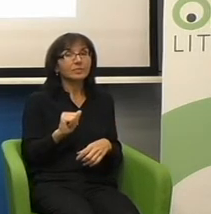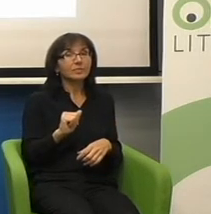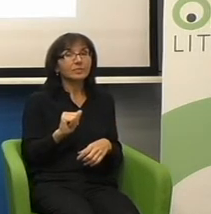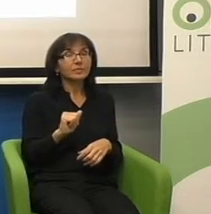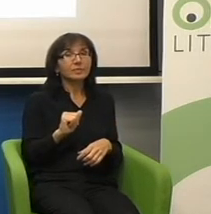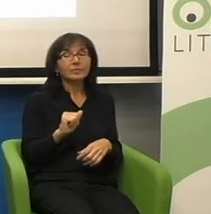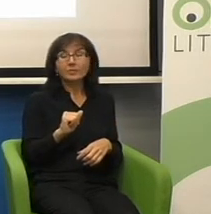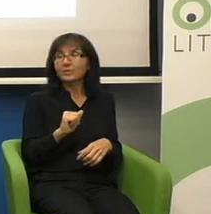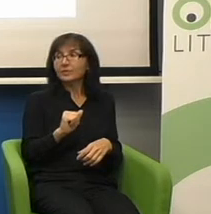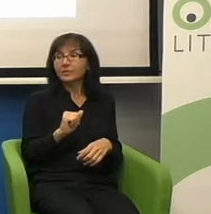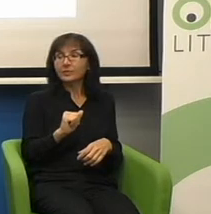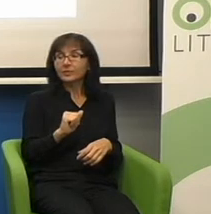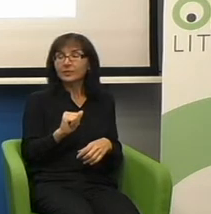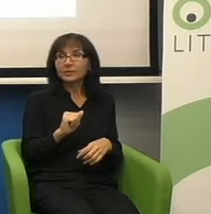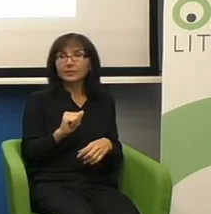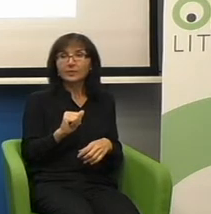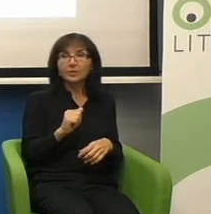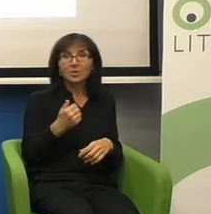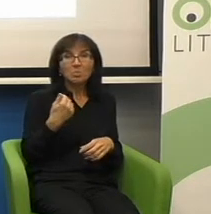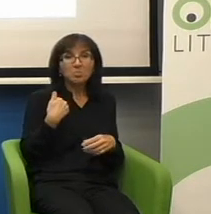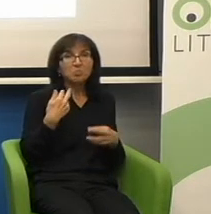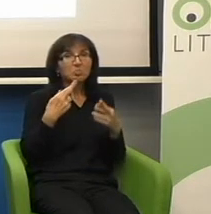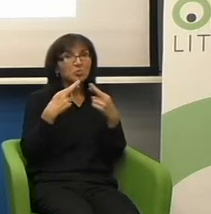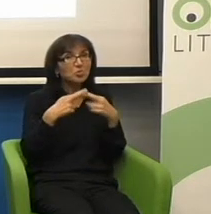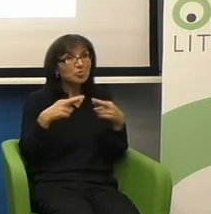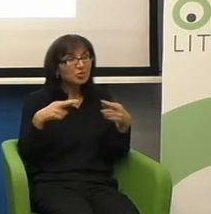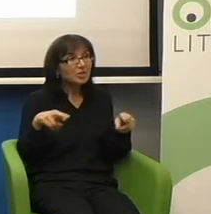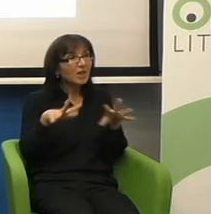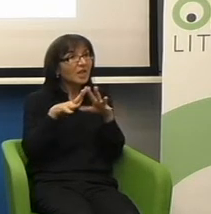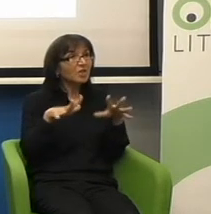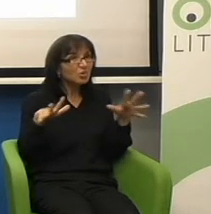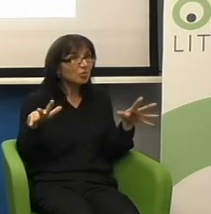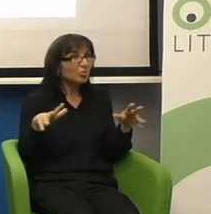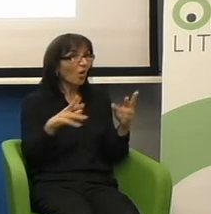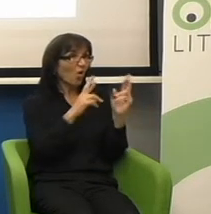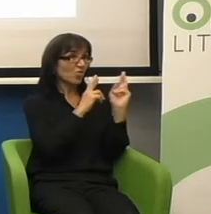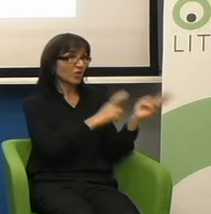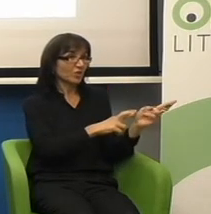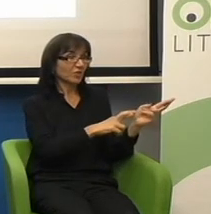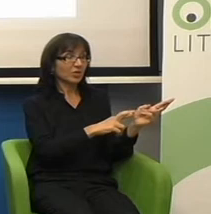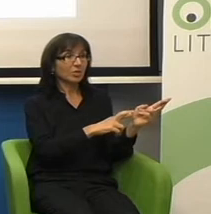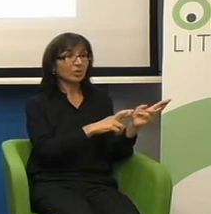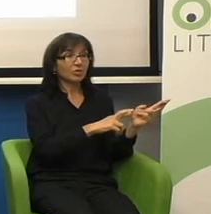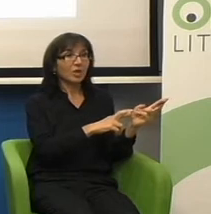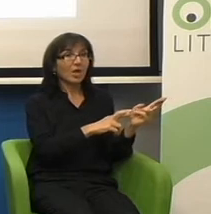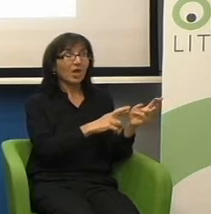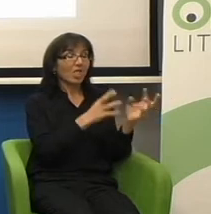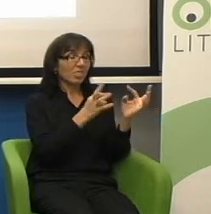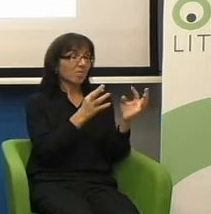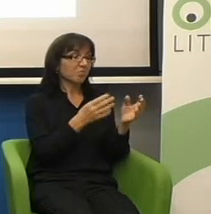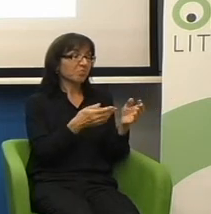to dość drastyczna ta różnica między rzeczywistością a do tej pory znaną